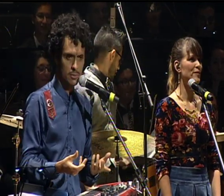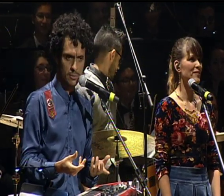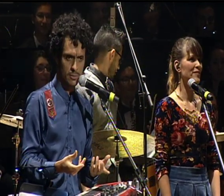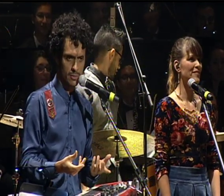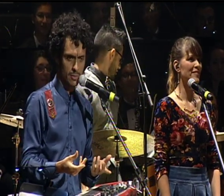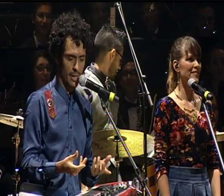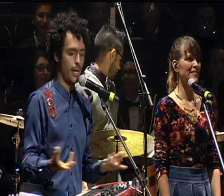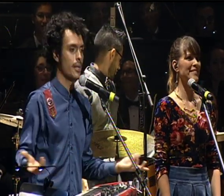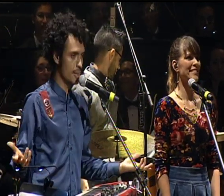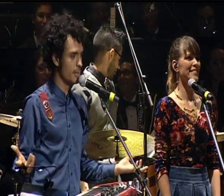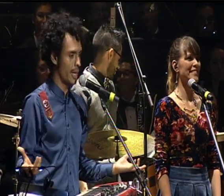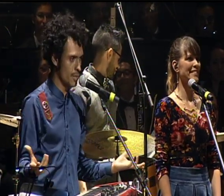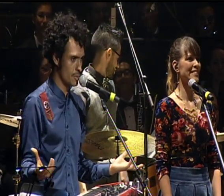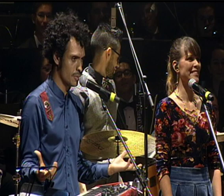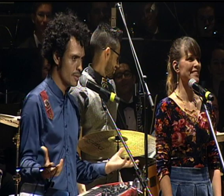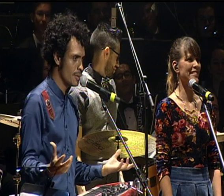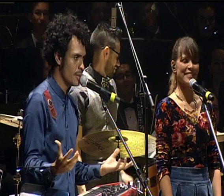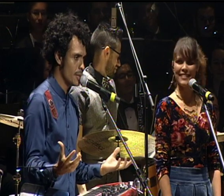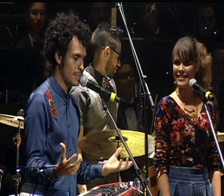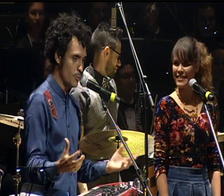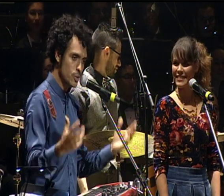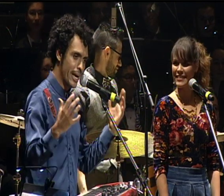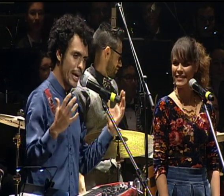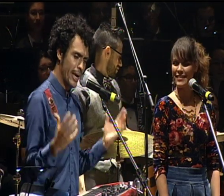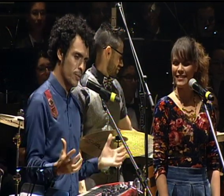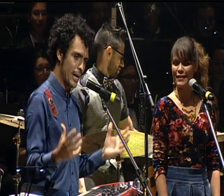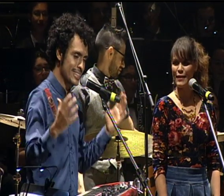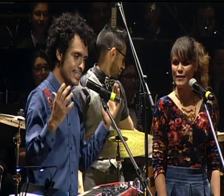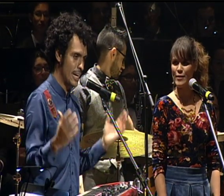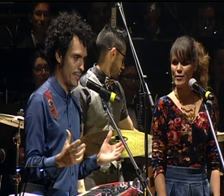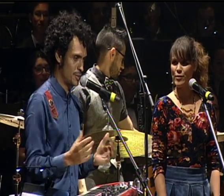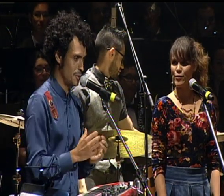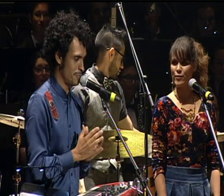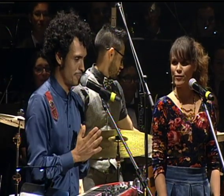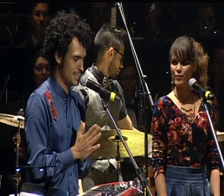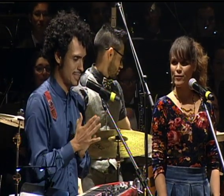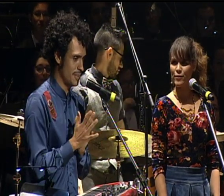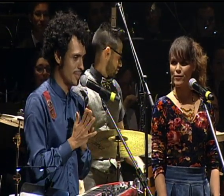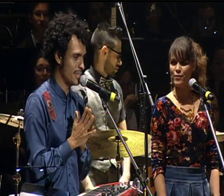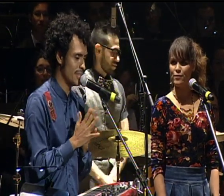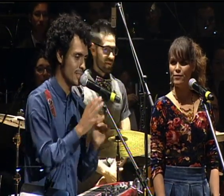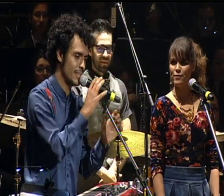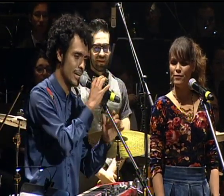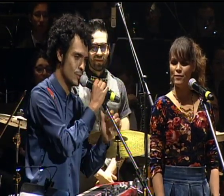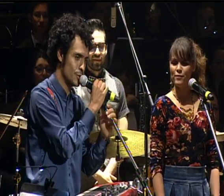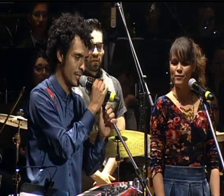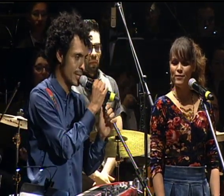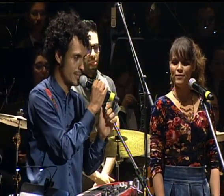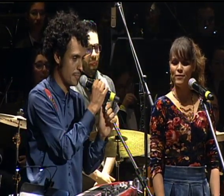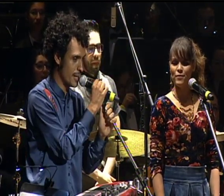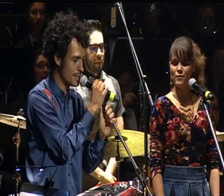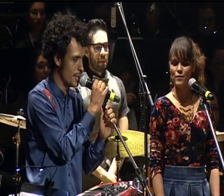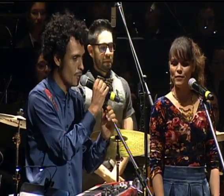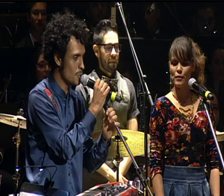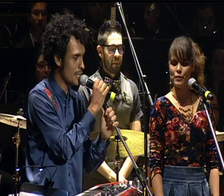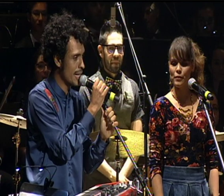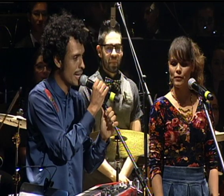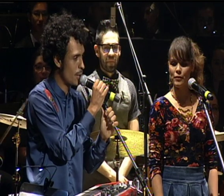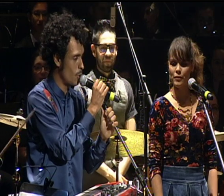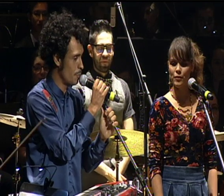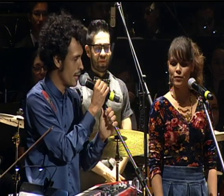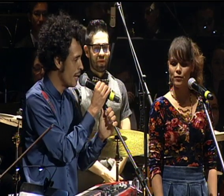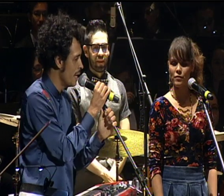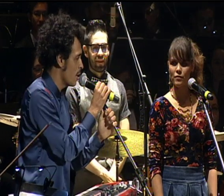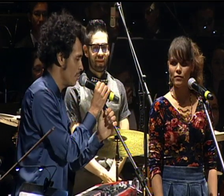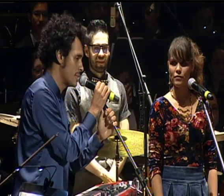¿No? Sí. Estamos en una celebración, precisamente, de las dos tierras hermanas, Costa Rica